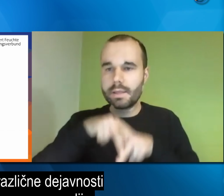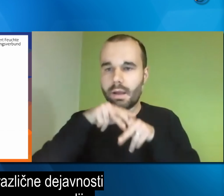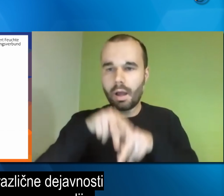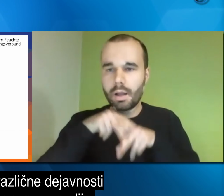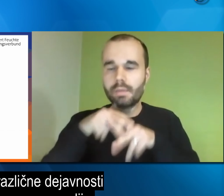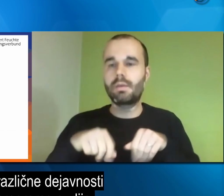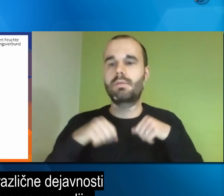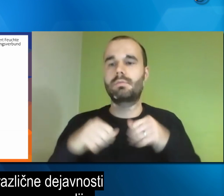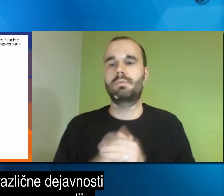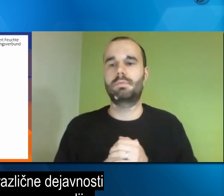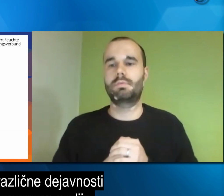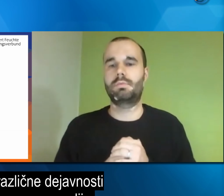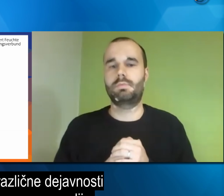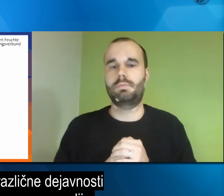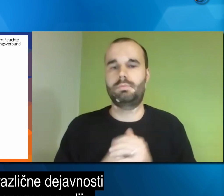jahanje,